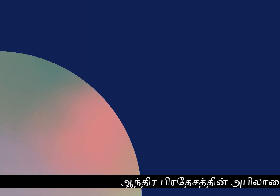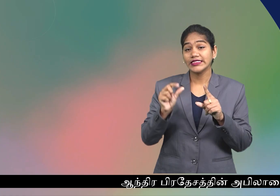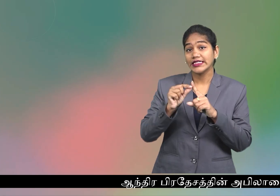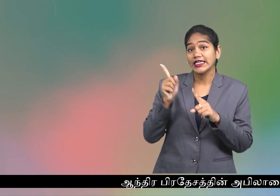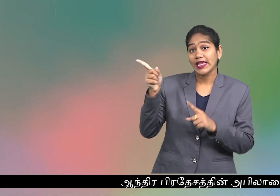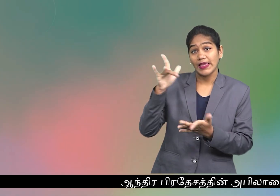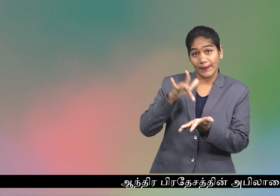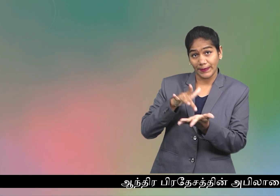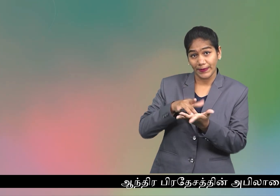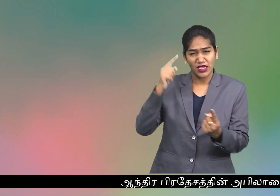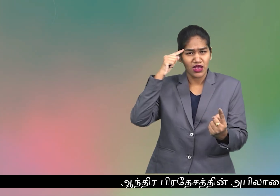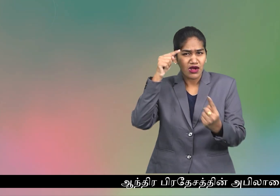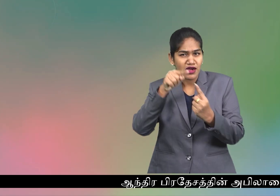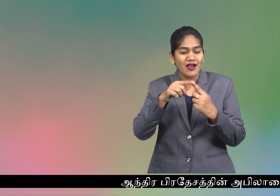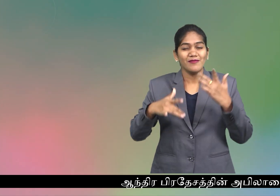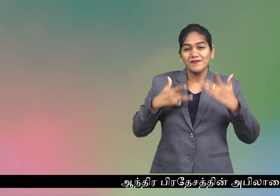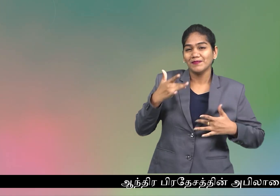ஆந்திர பிரதேசத்தின் அபிலாஷைகள்.